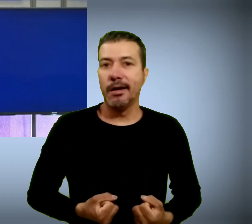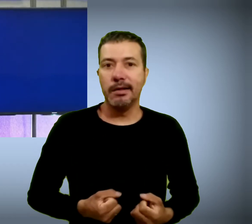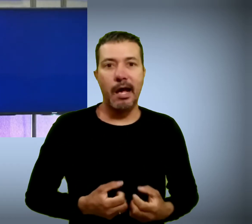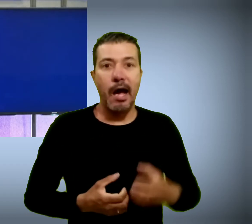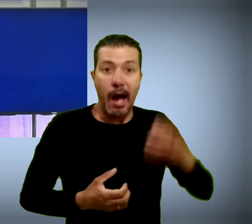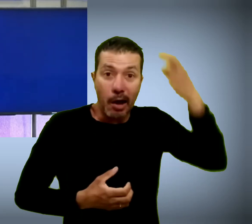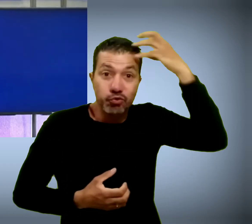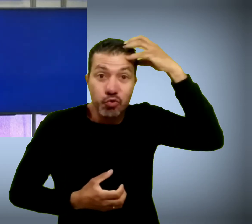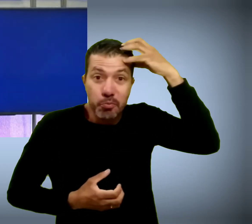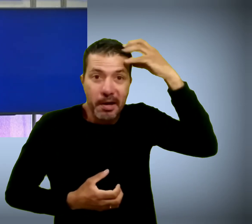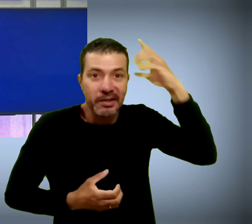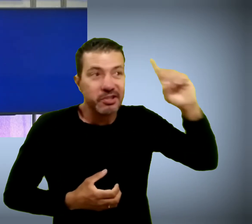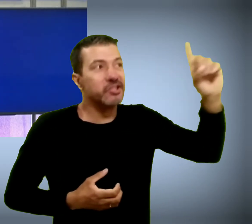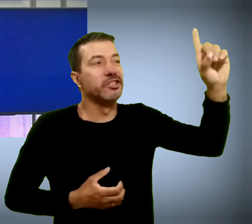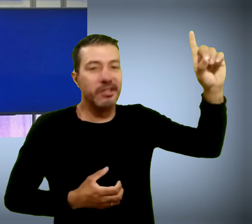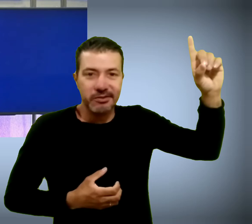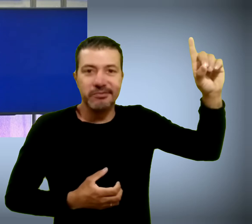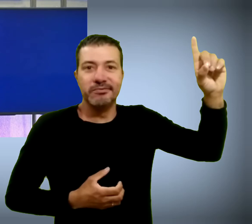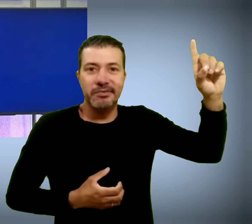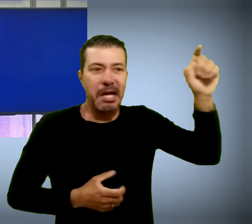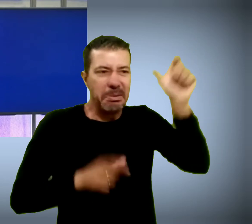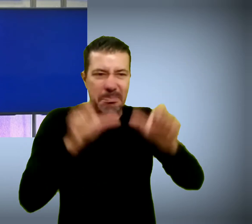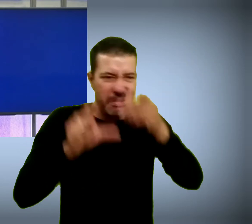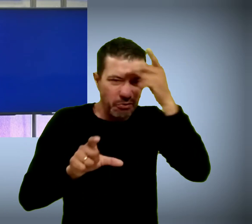que a culpa é de Deus.